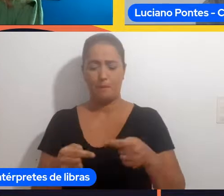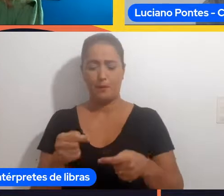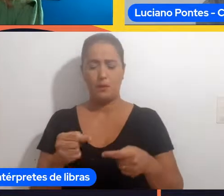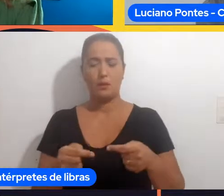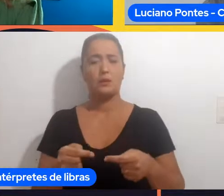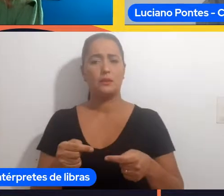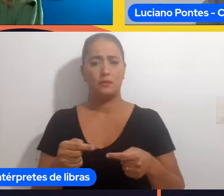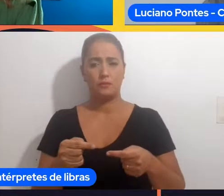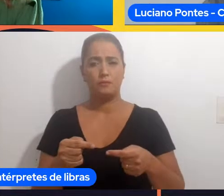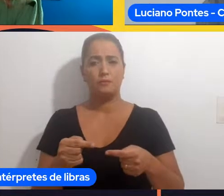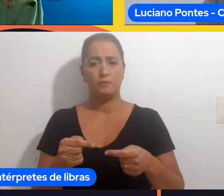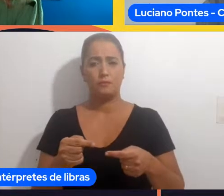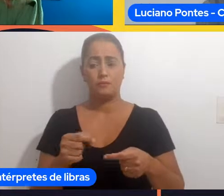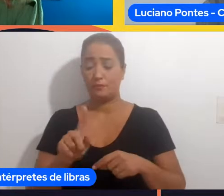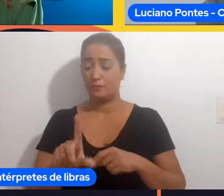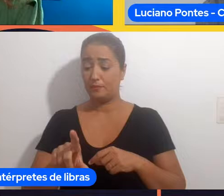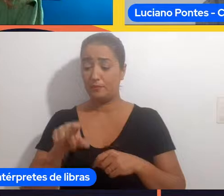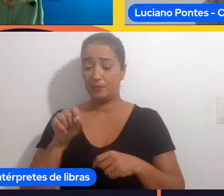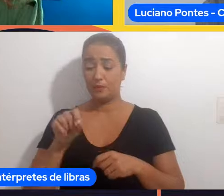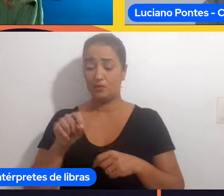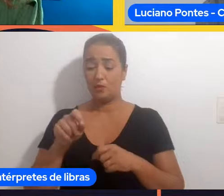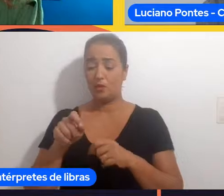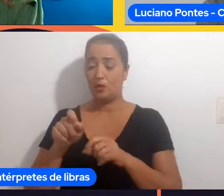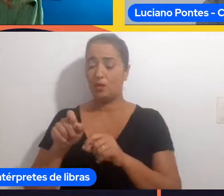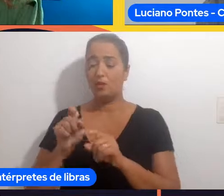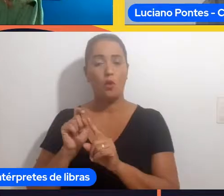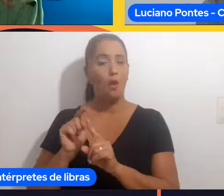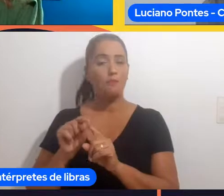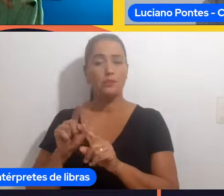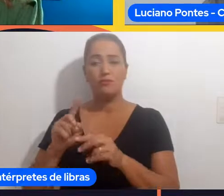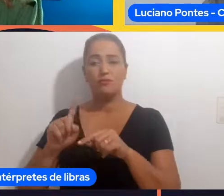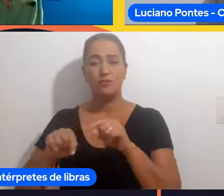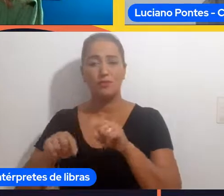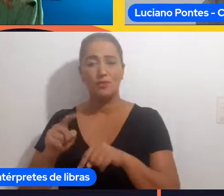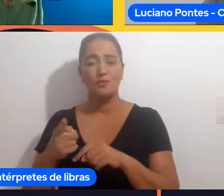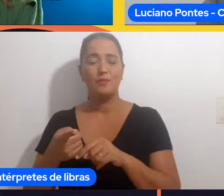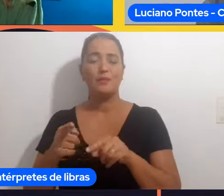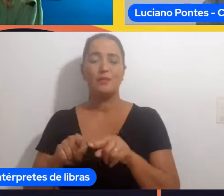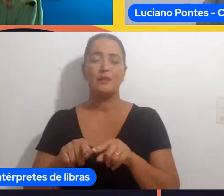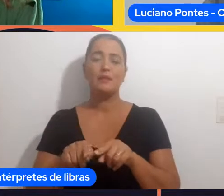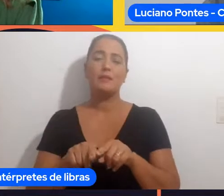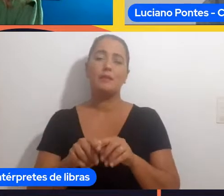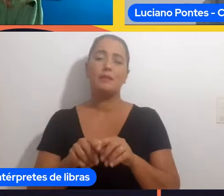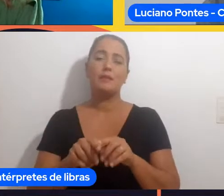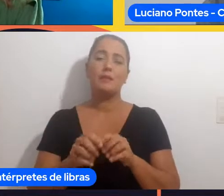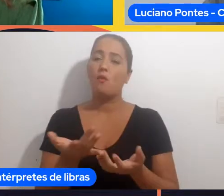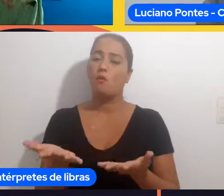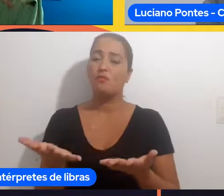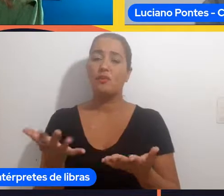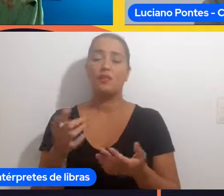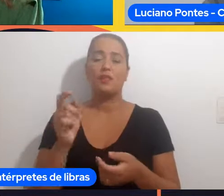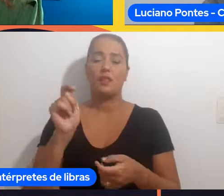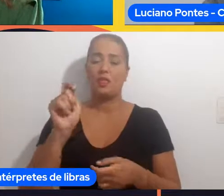As escolhas dos objetos e dos elementos que eu ofereço, ele permite